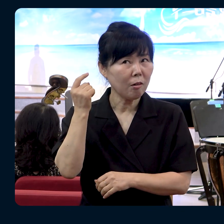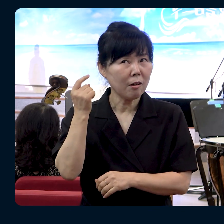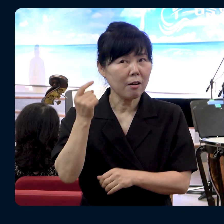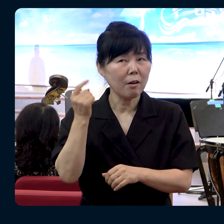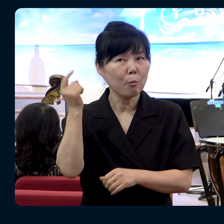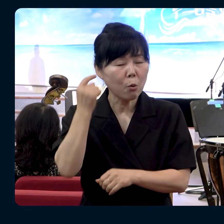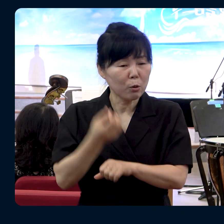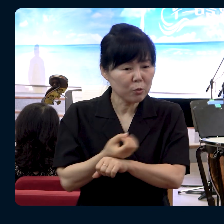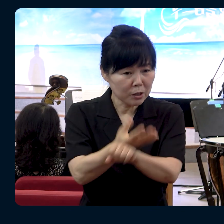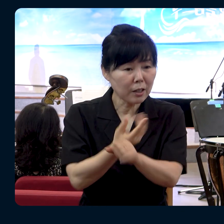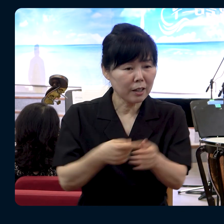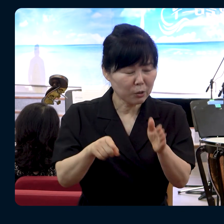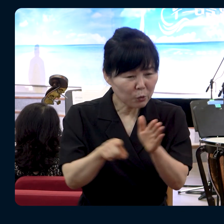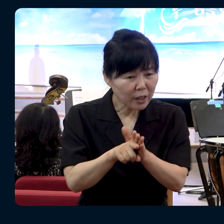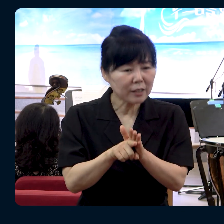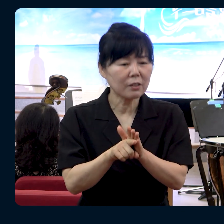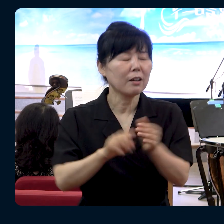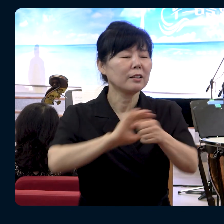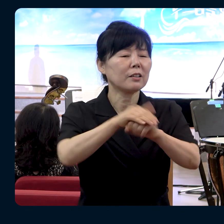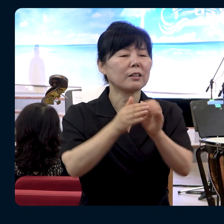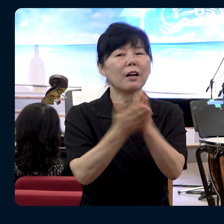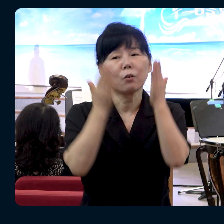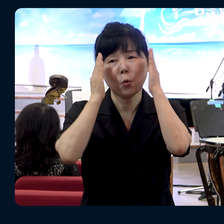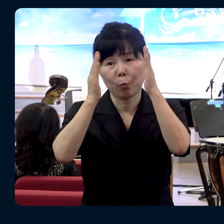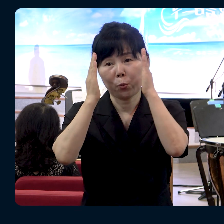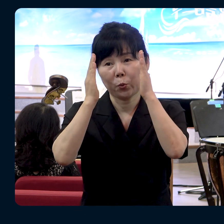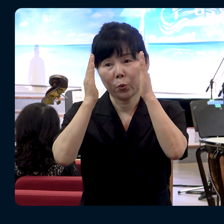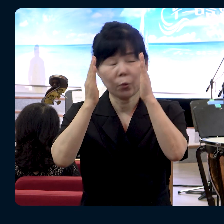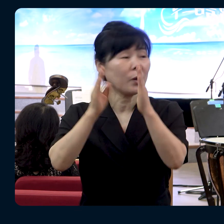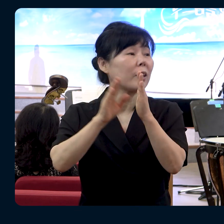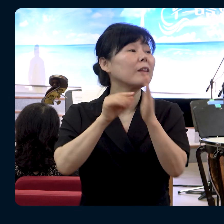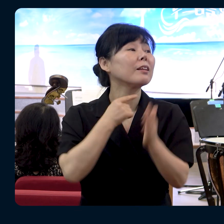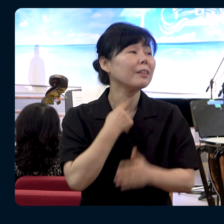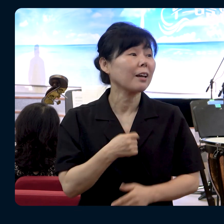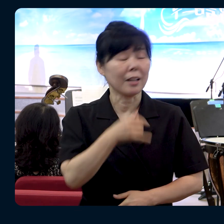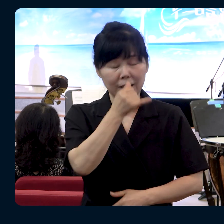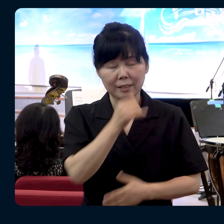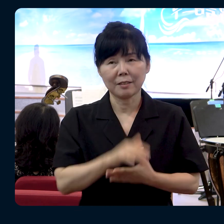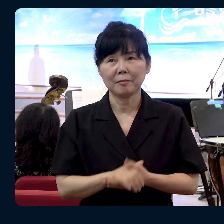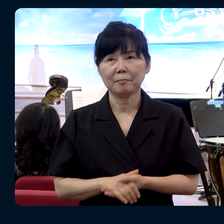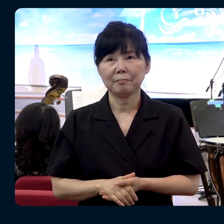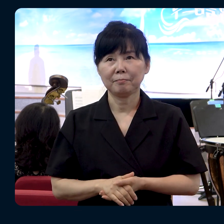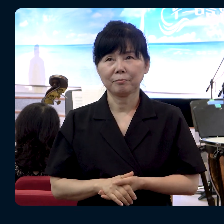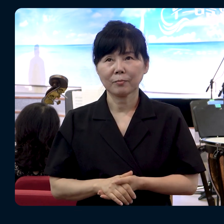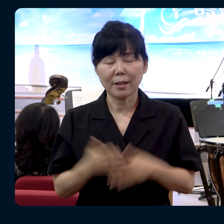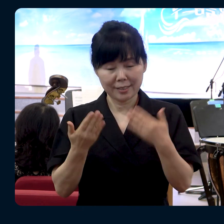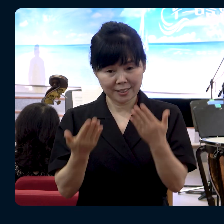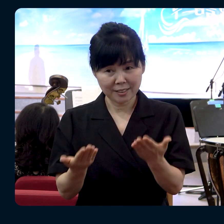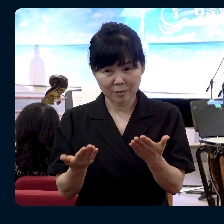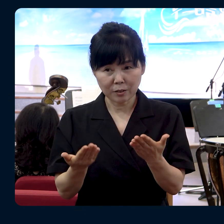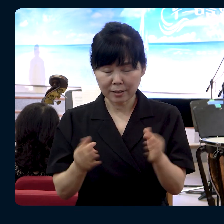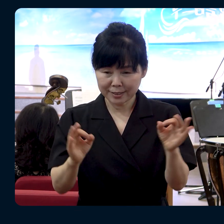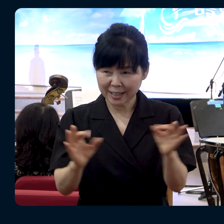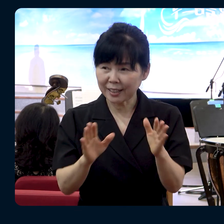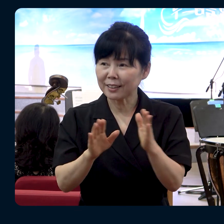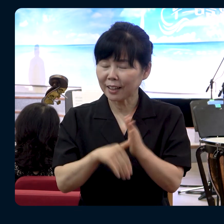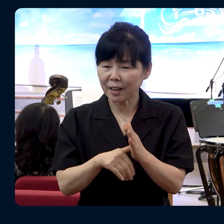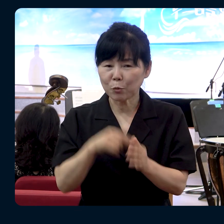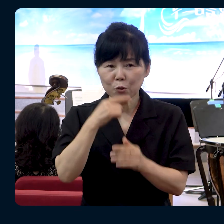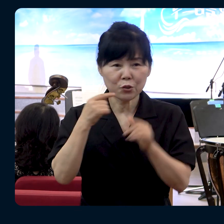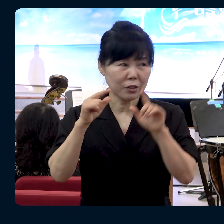성경 공부를 했던 시간들이 있었어요. 우리 군대에서 일기 쓸 때, 또 쉬는 시간에, 또